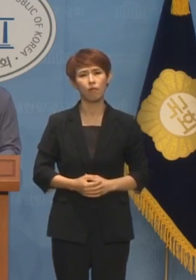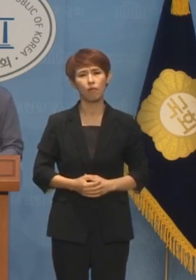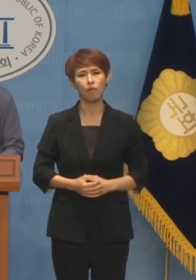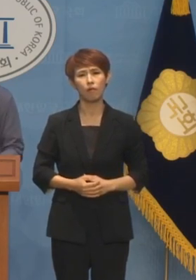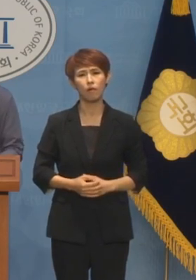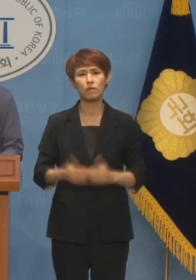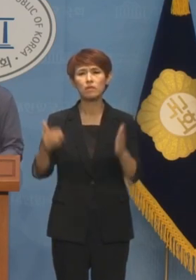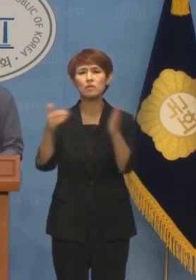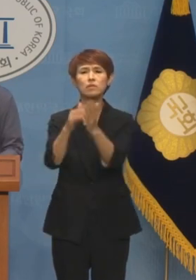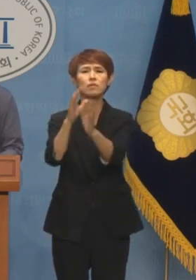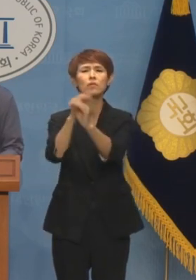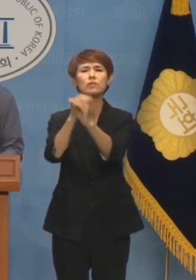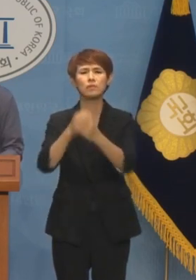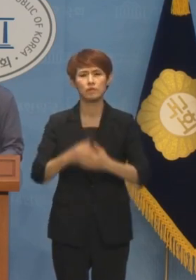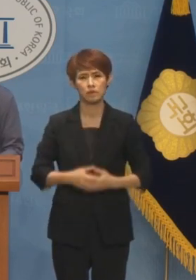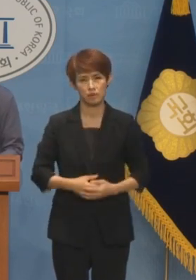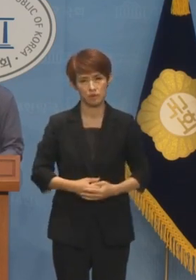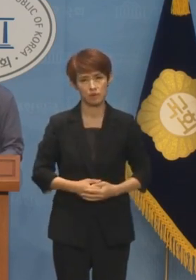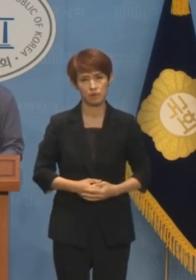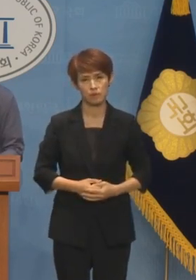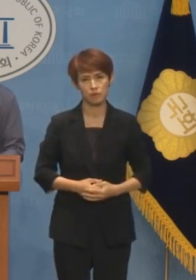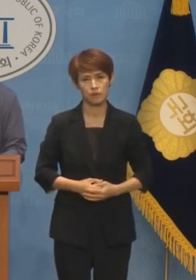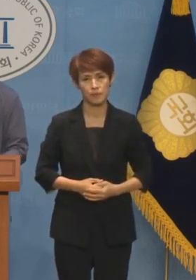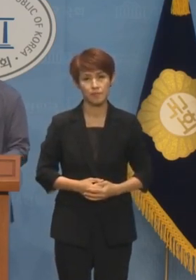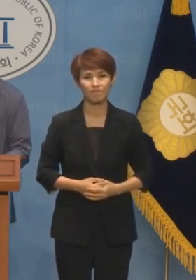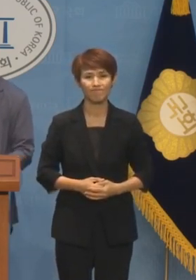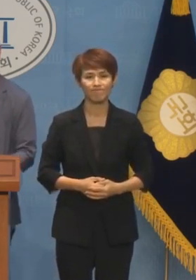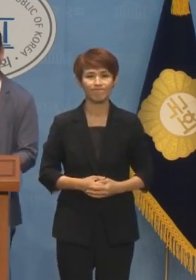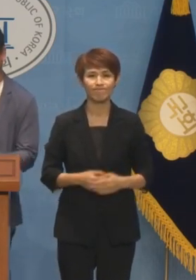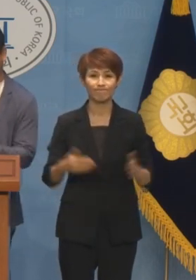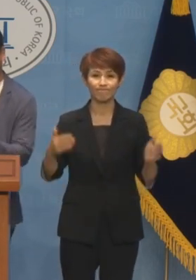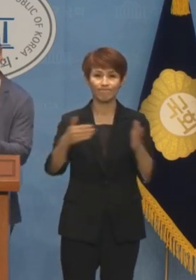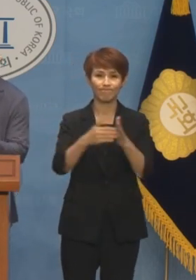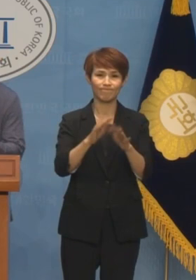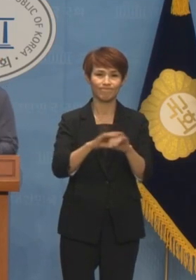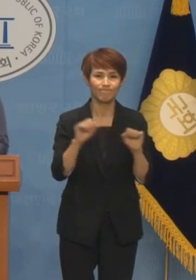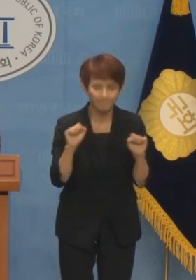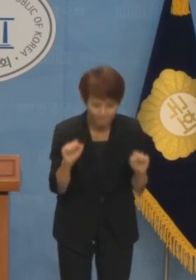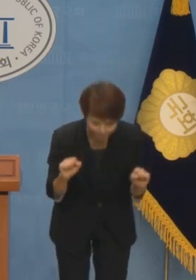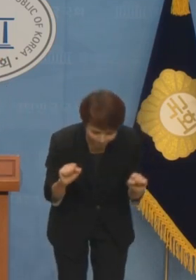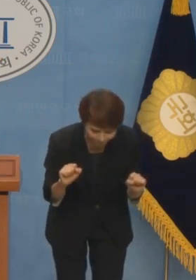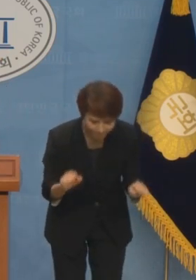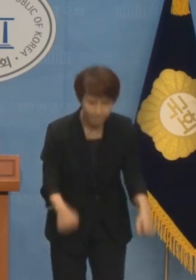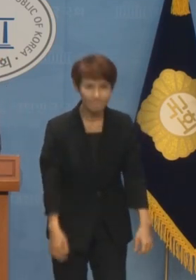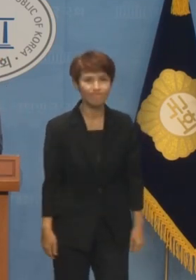언제까지 봐야만 하겠습니까? 이상입니다.